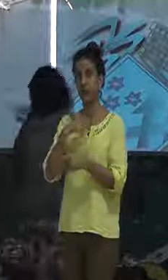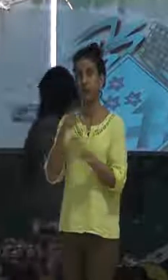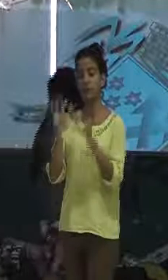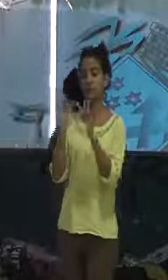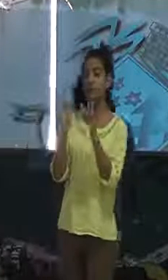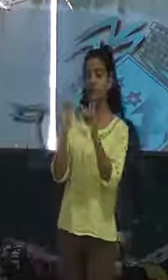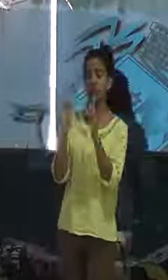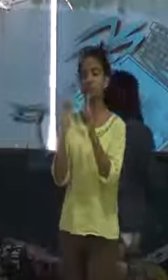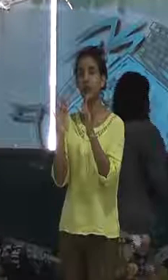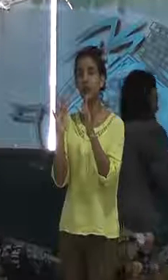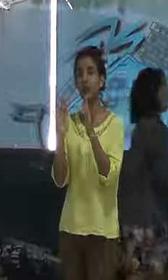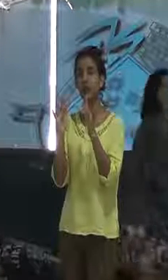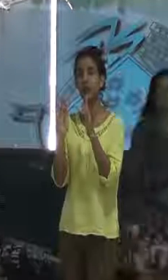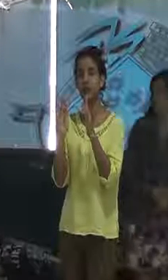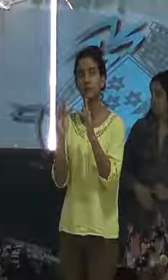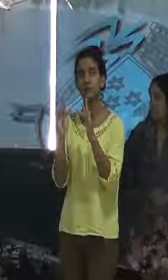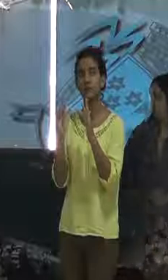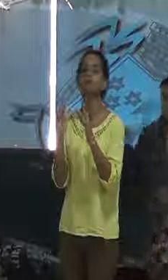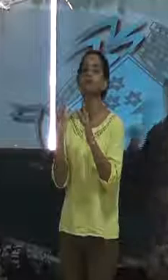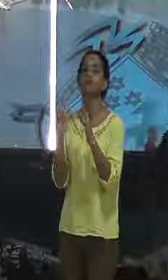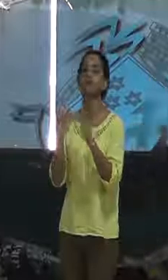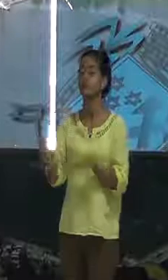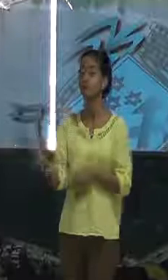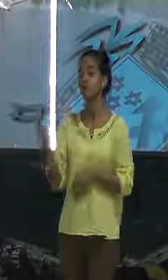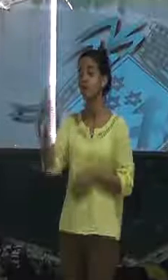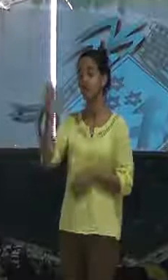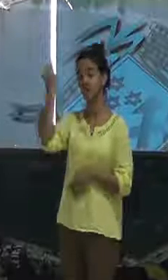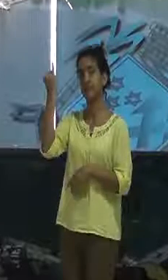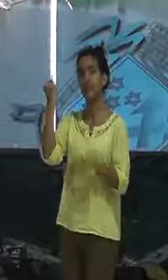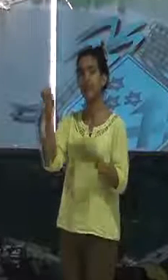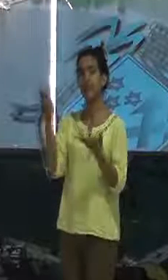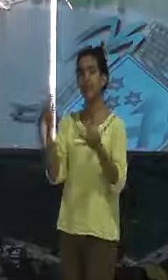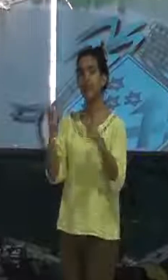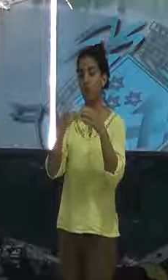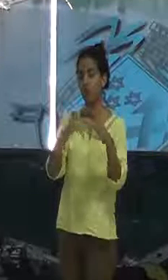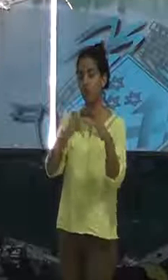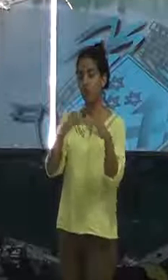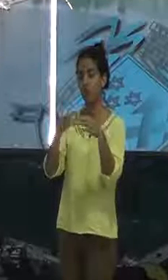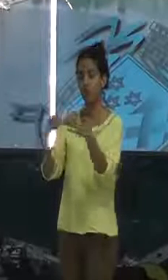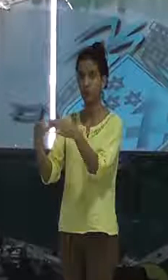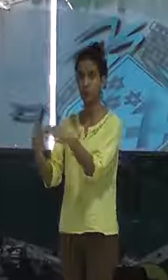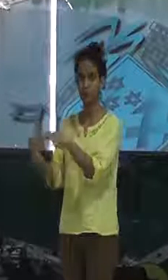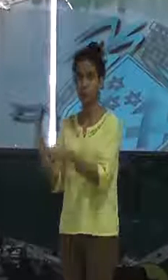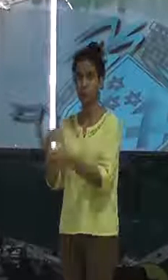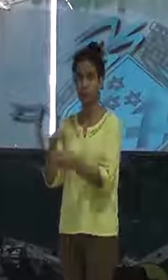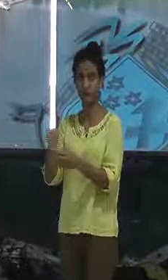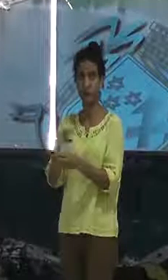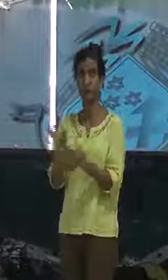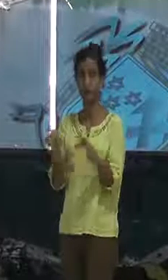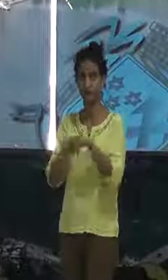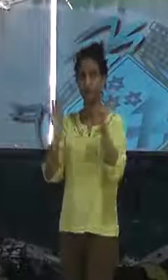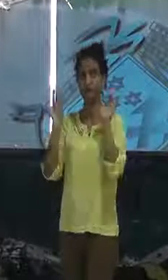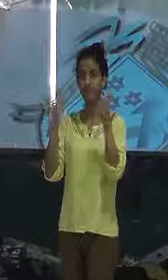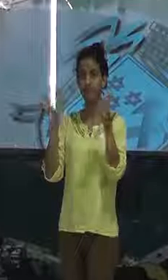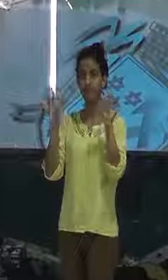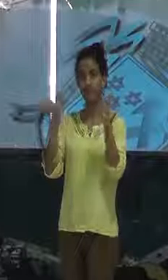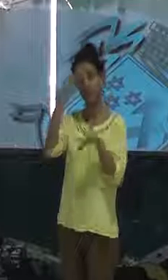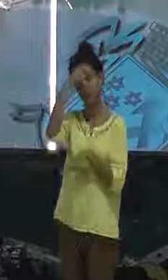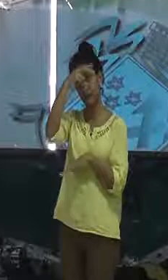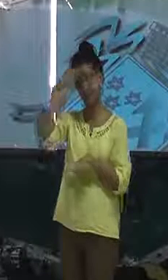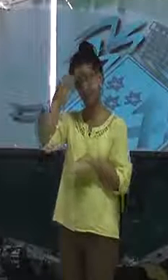valiosa colaboração de diversas entidades municipais, em especial das prefeituras